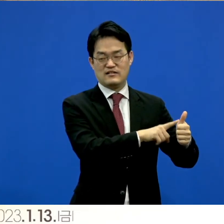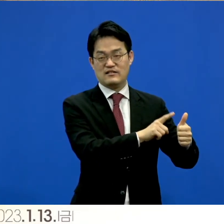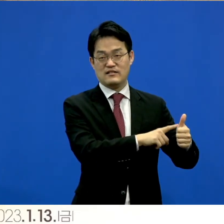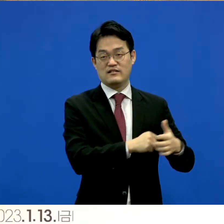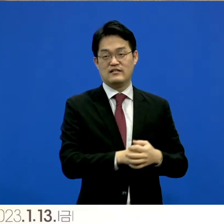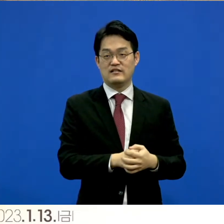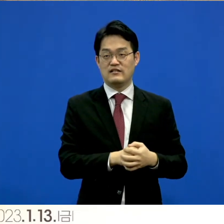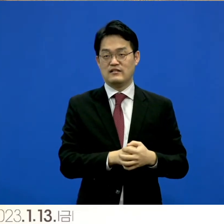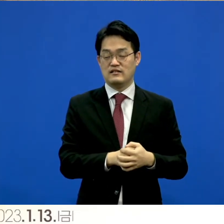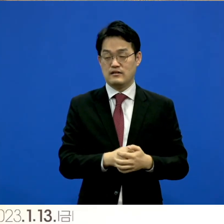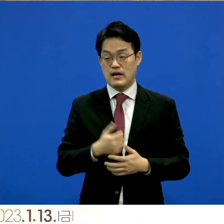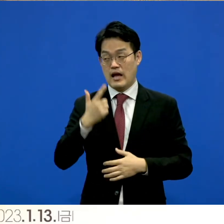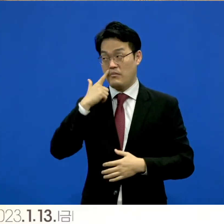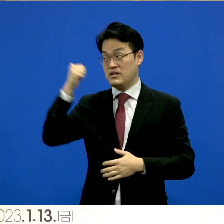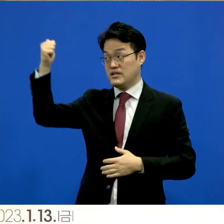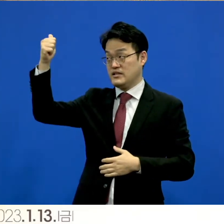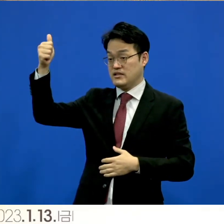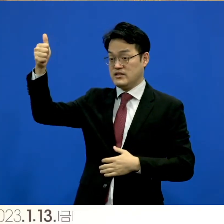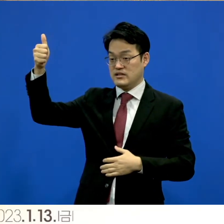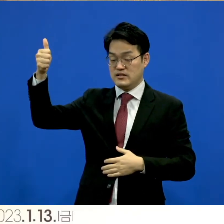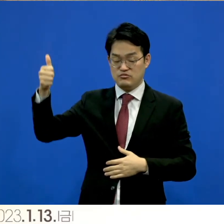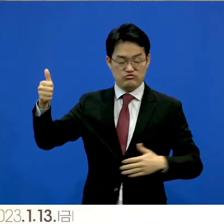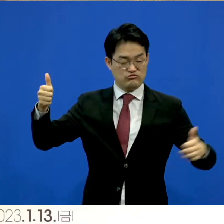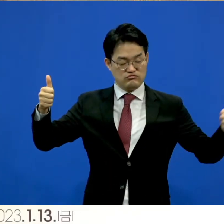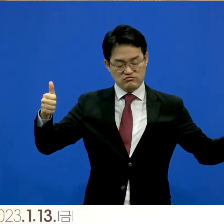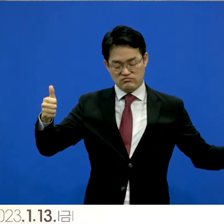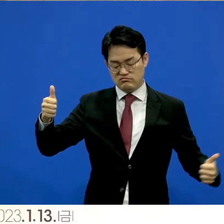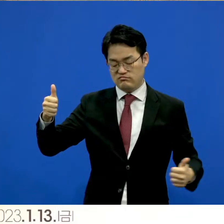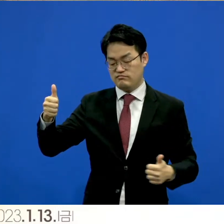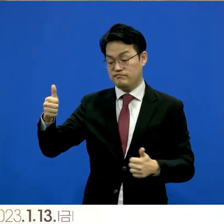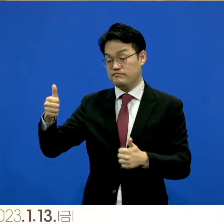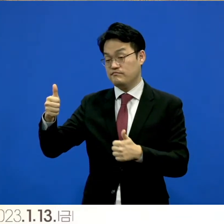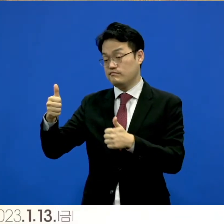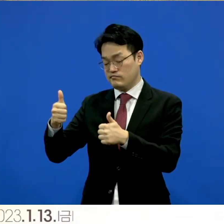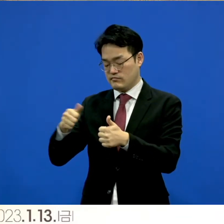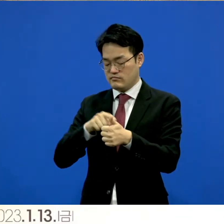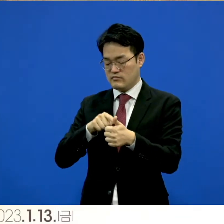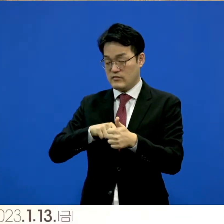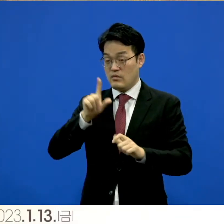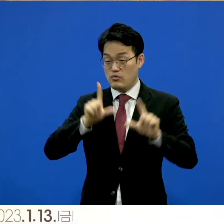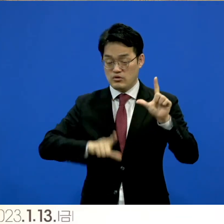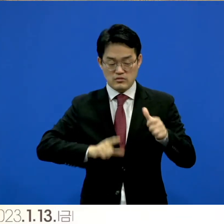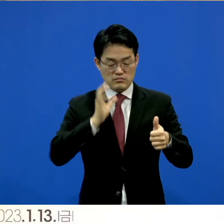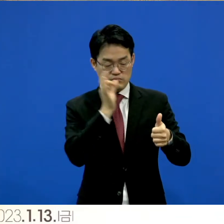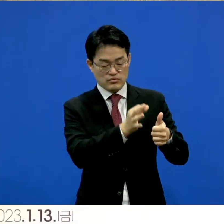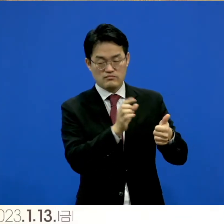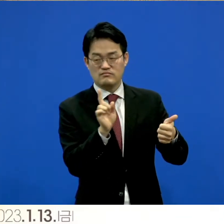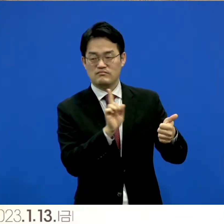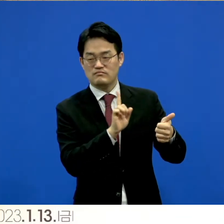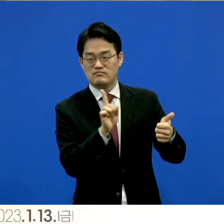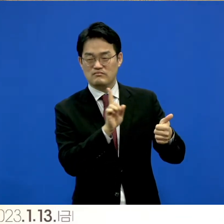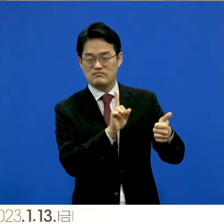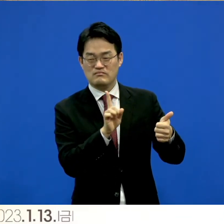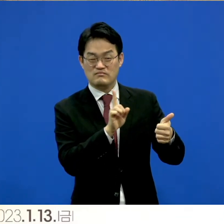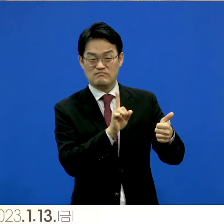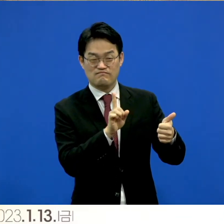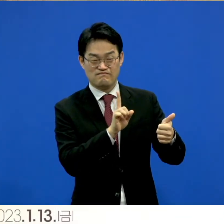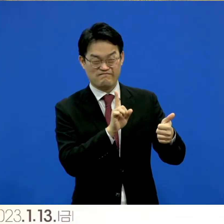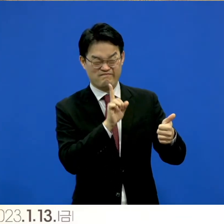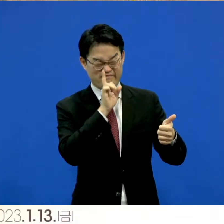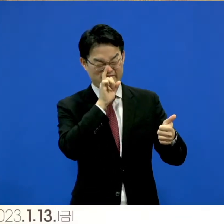이 아버지 집으로 돌아온 탕자는 사랑받을 만한 모습이 아니었습니다. 그가 걸치고 있는